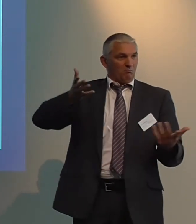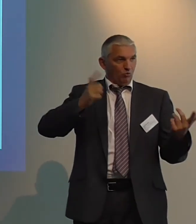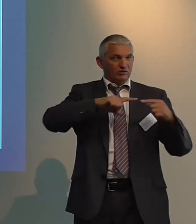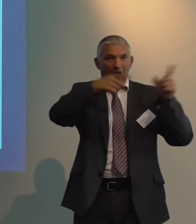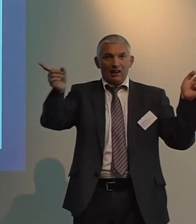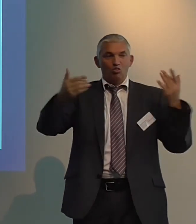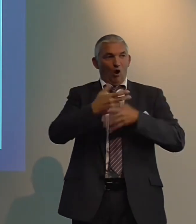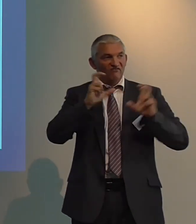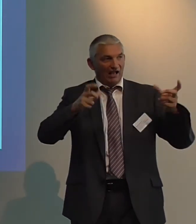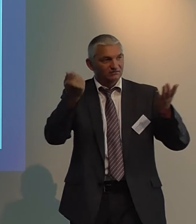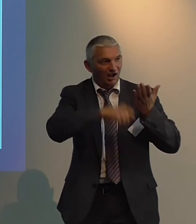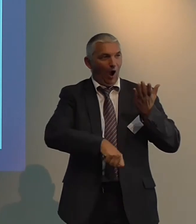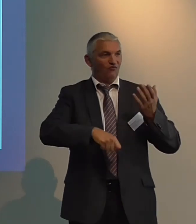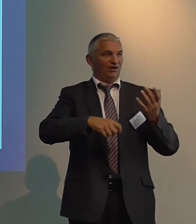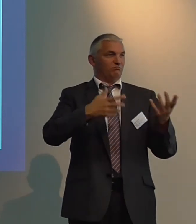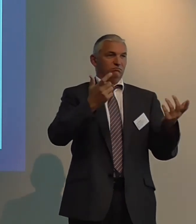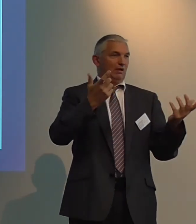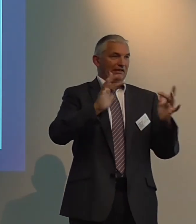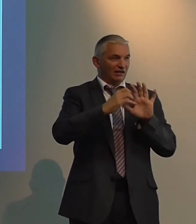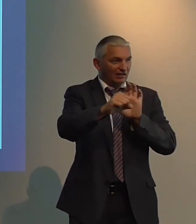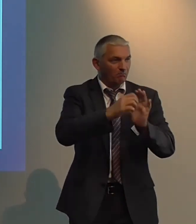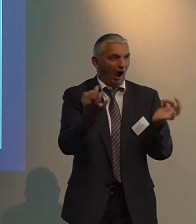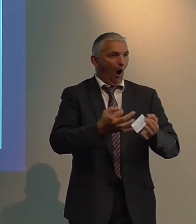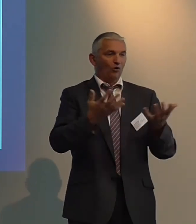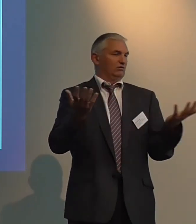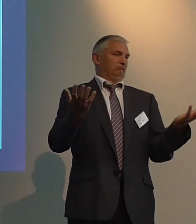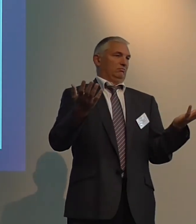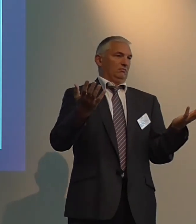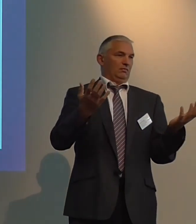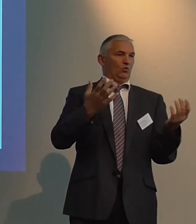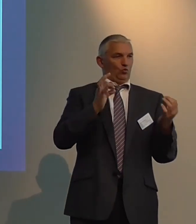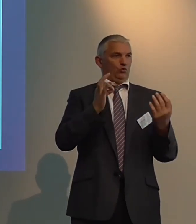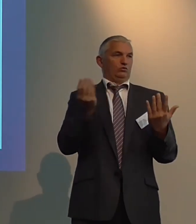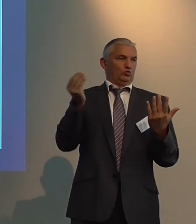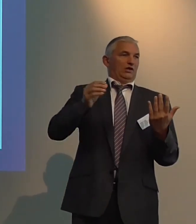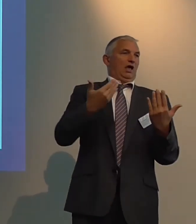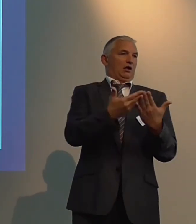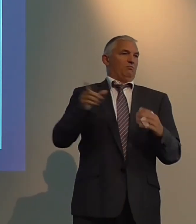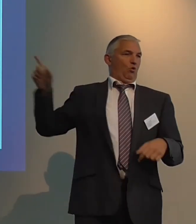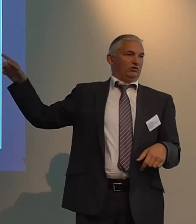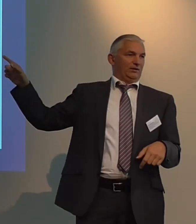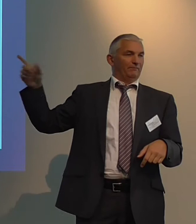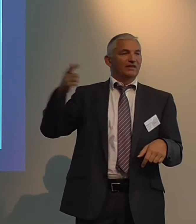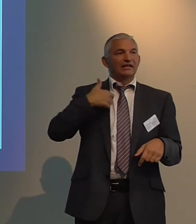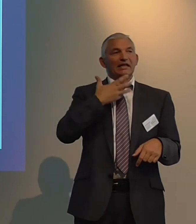noch die Untertitel im HBB-TV, müssen sich alle neue Fernseher kaufen, müssen alle einen Internetanschluss haben und so weiter. Und insofern ist das ein